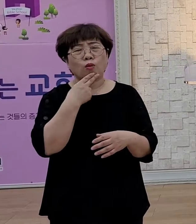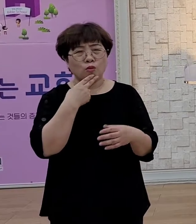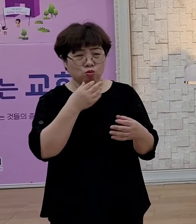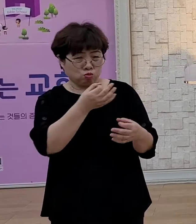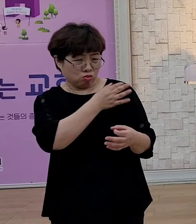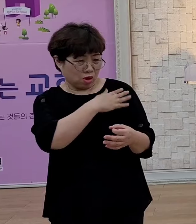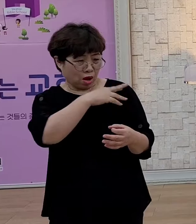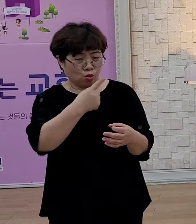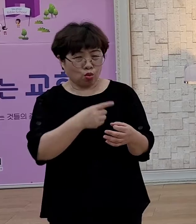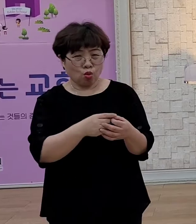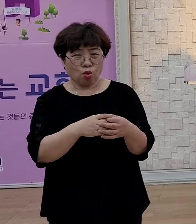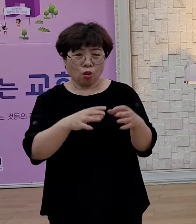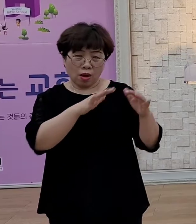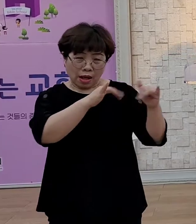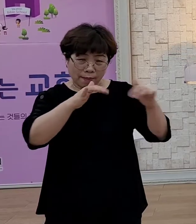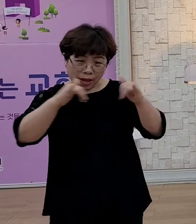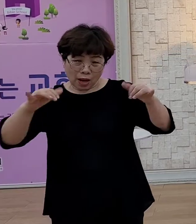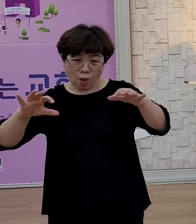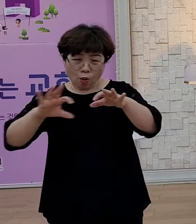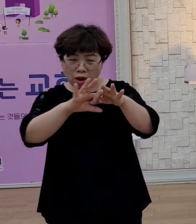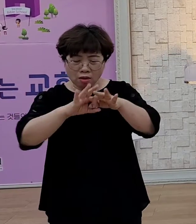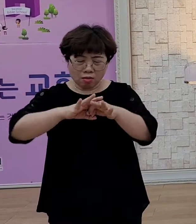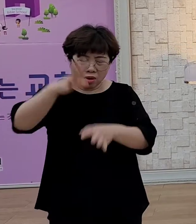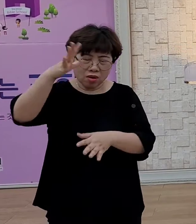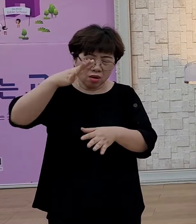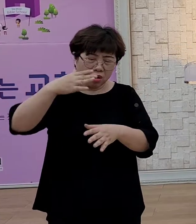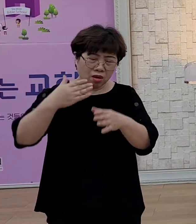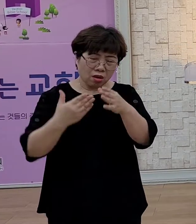문제가 걸리면 정말 고통스러워요.